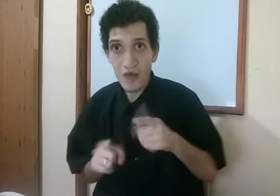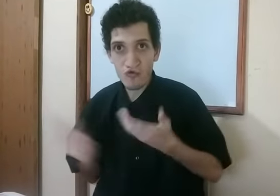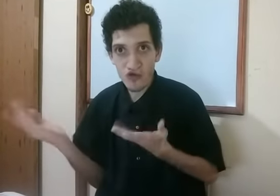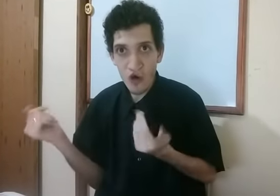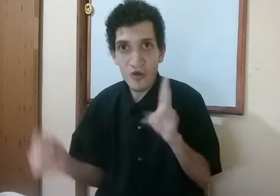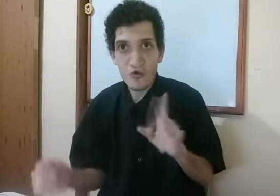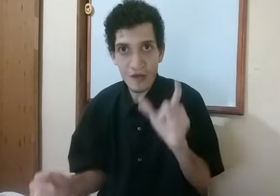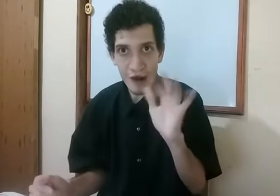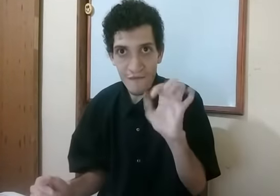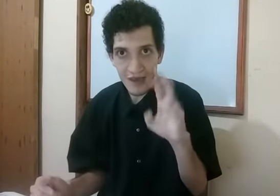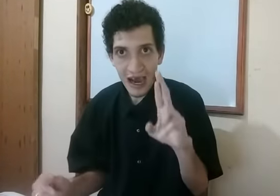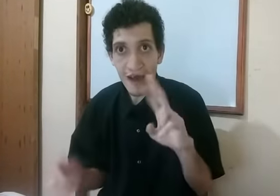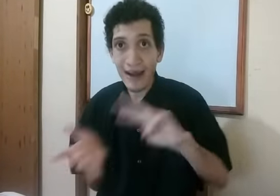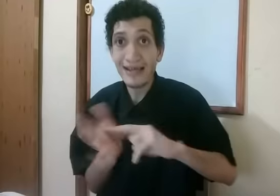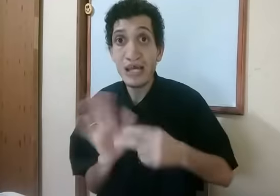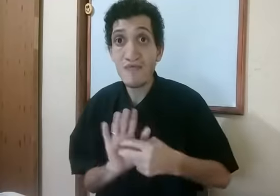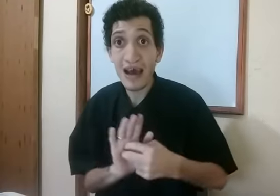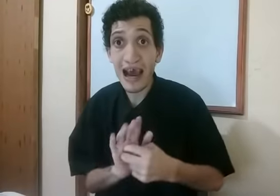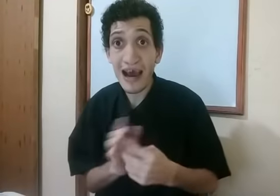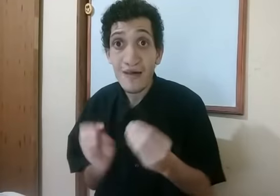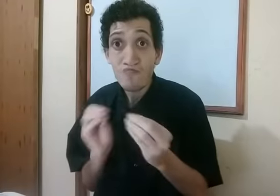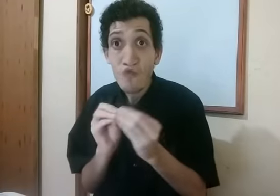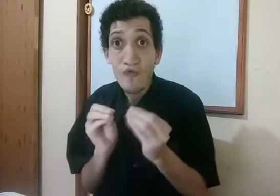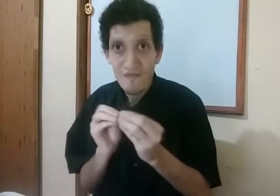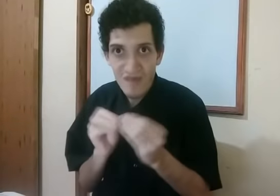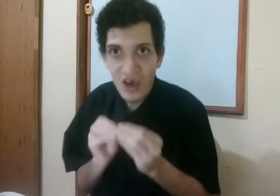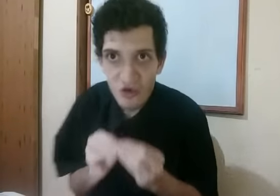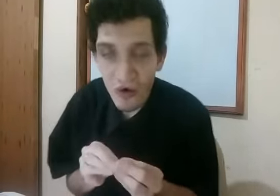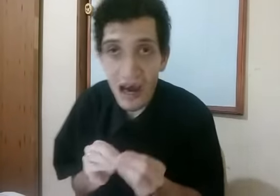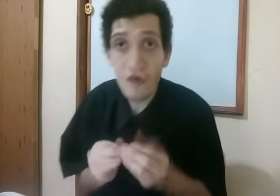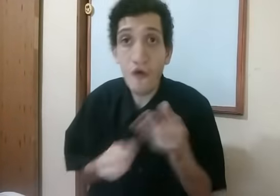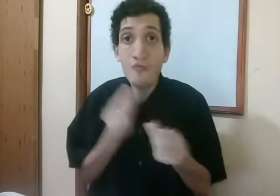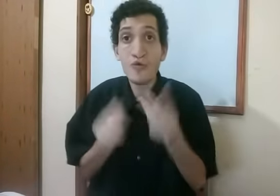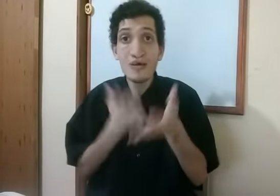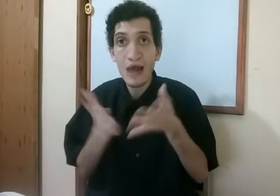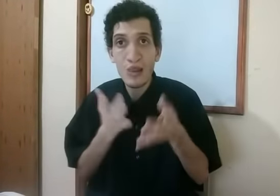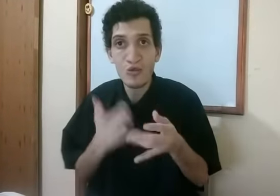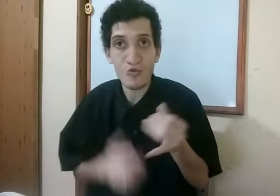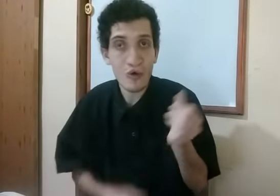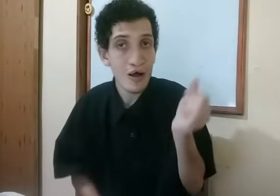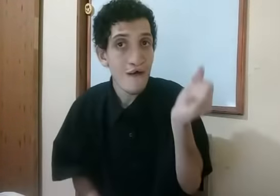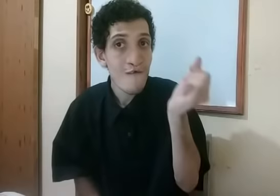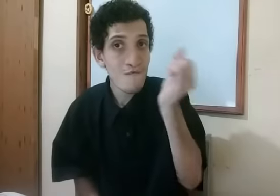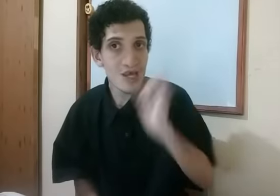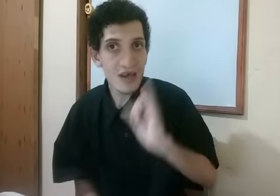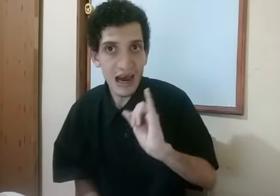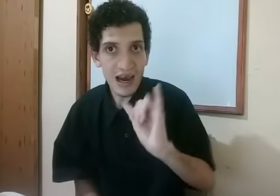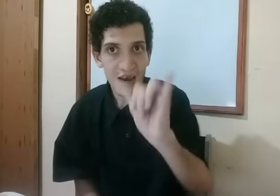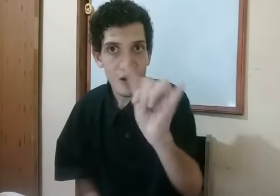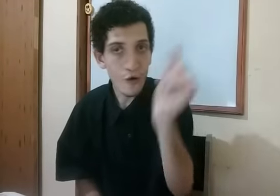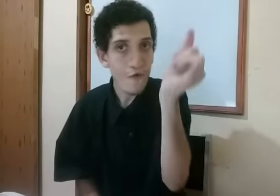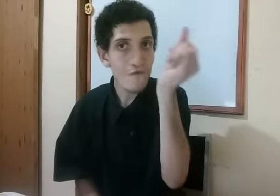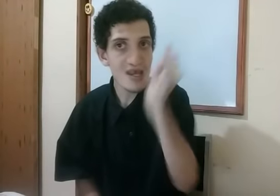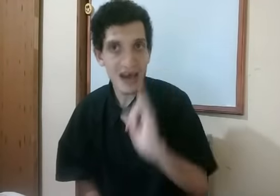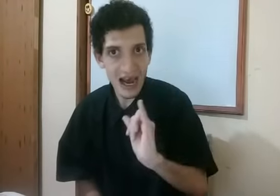os homens usam a palavra piar para significar mesmo. Aí, como eu sinalizo? Piar, piar